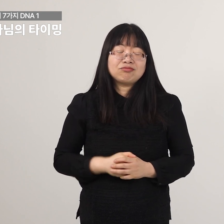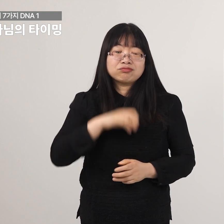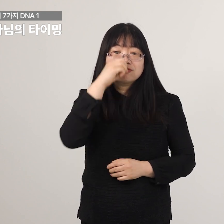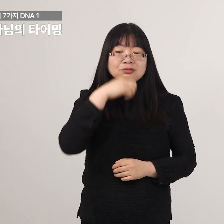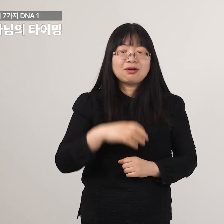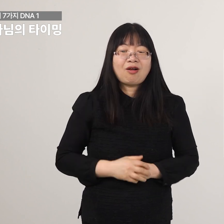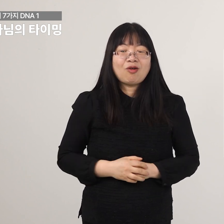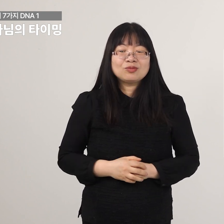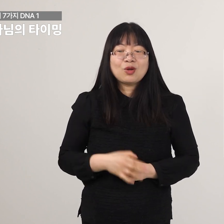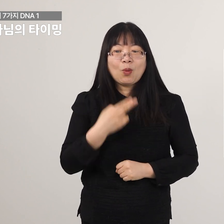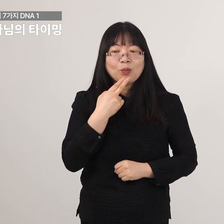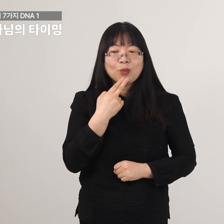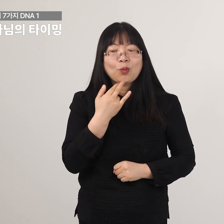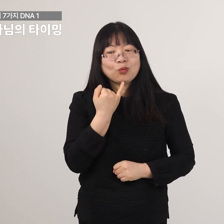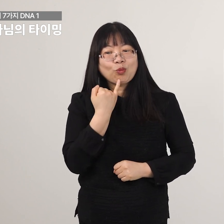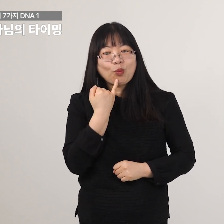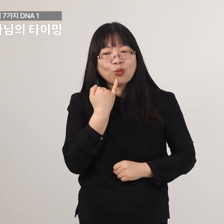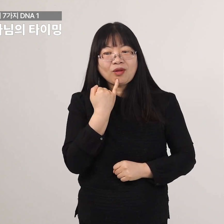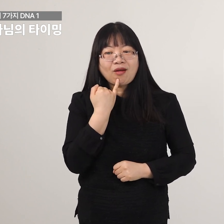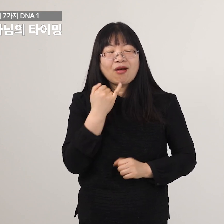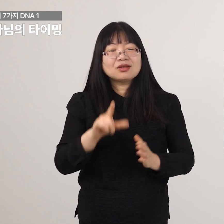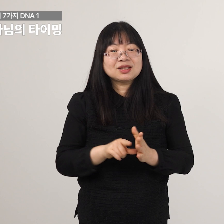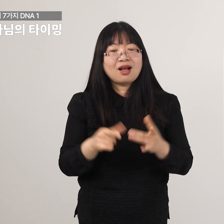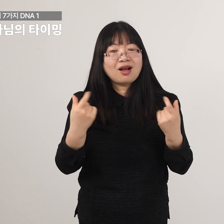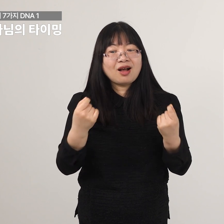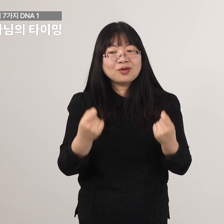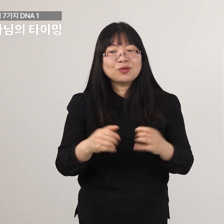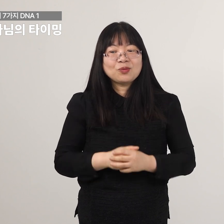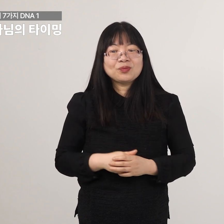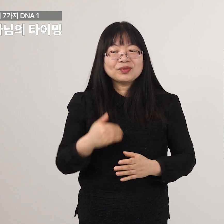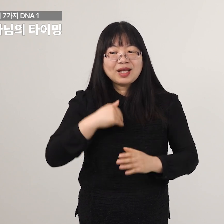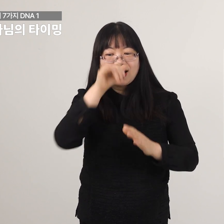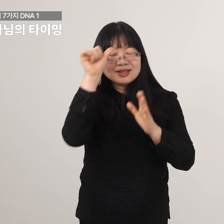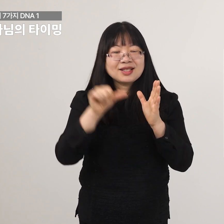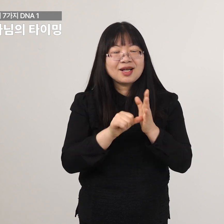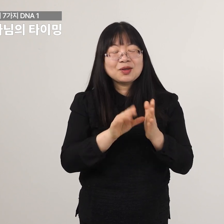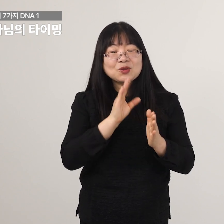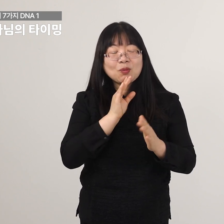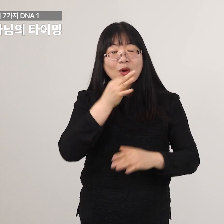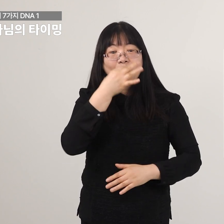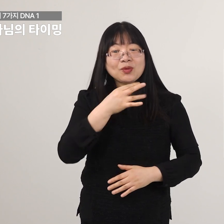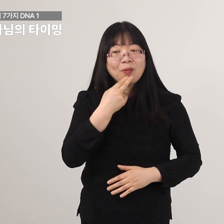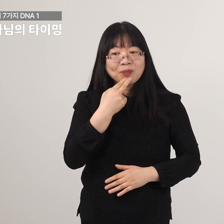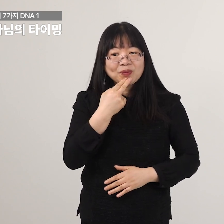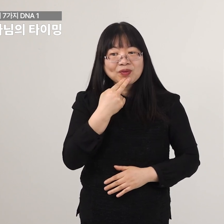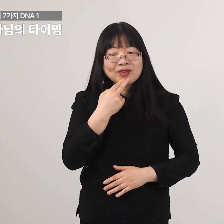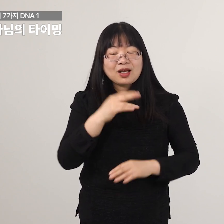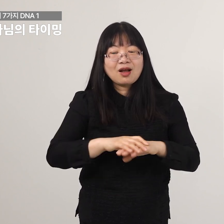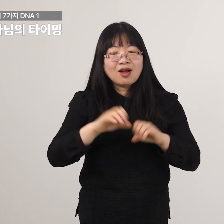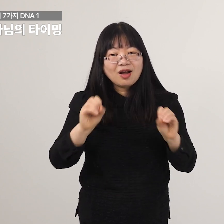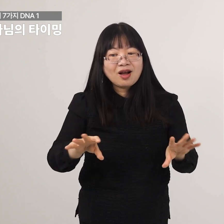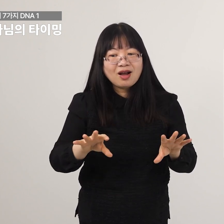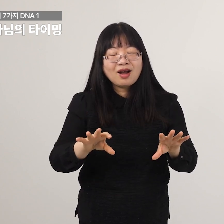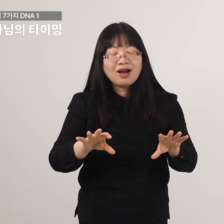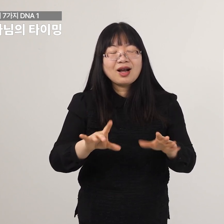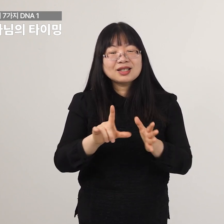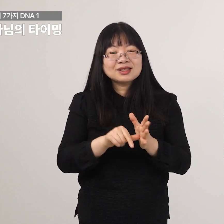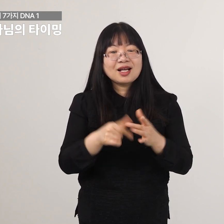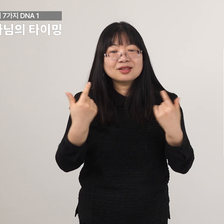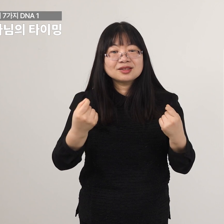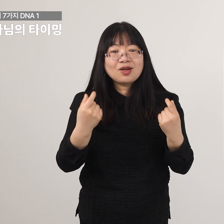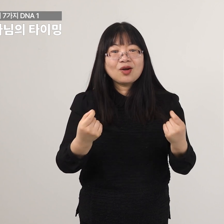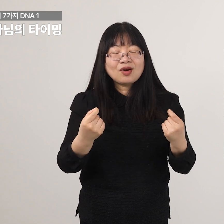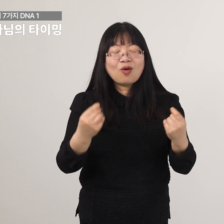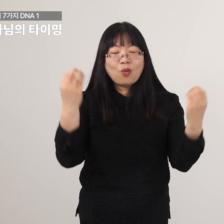그냥 없어도 되었을 시간인 것 같고 내 인생엔 참 무의미한 허비되고 낭비되는